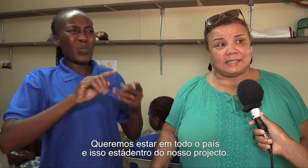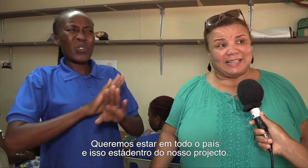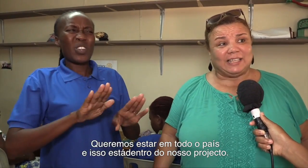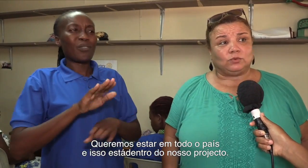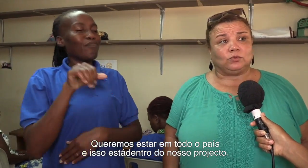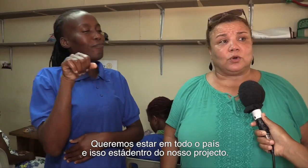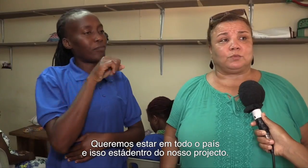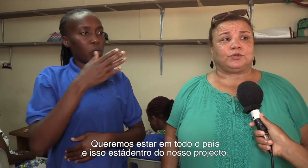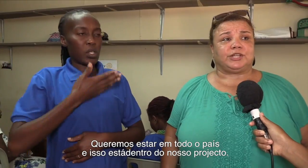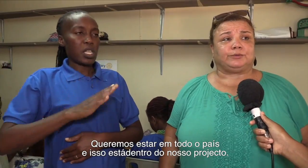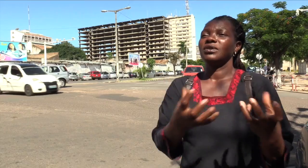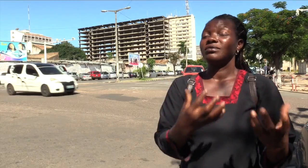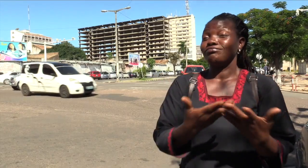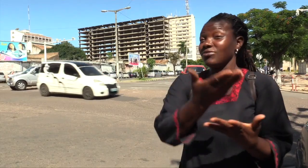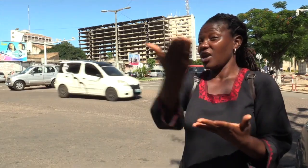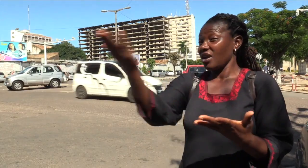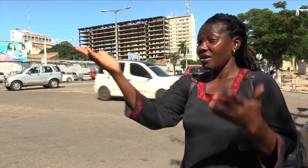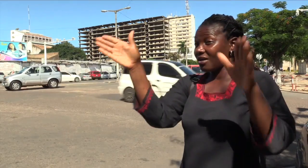está dentro do nosso projeto.